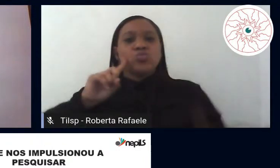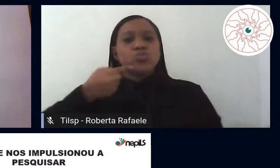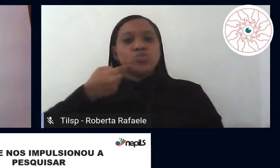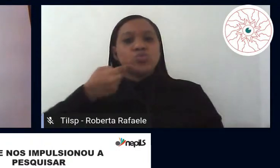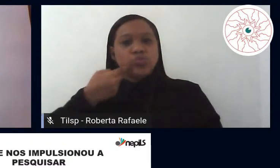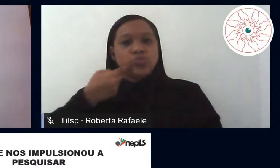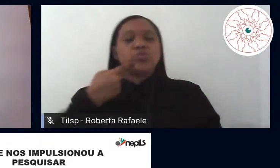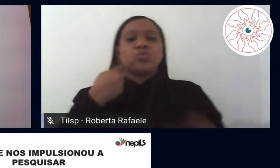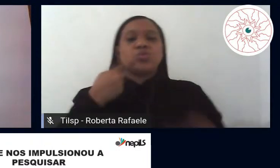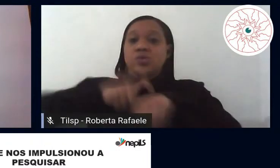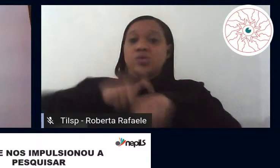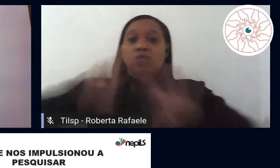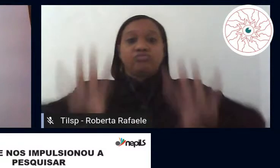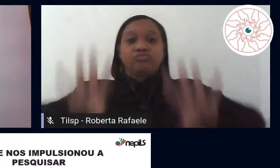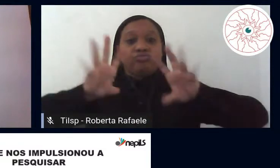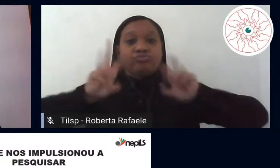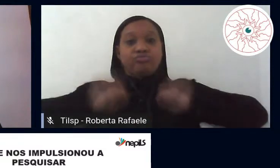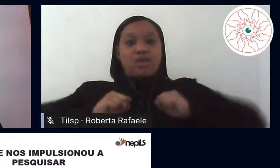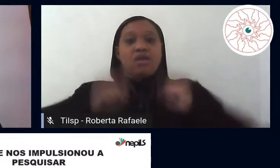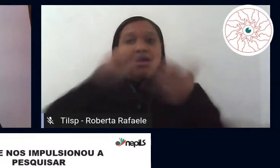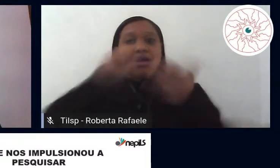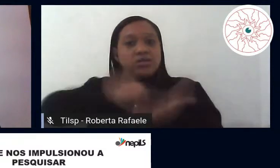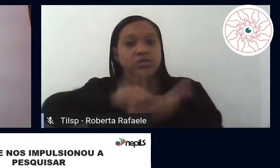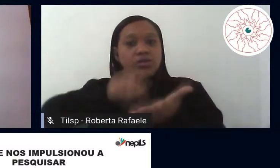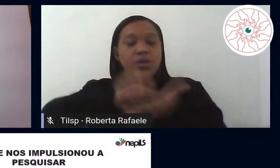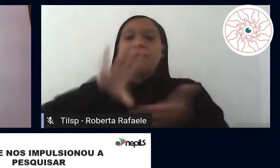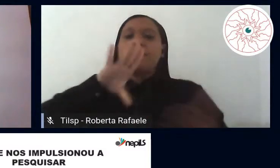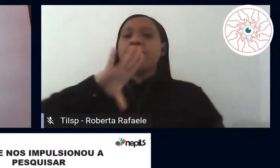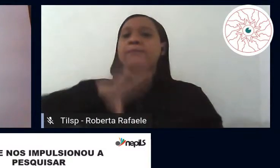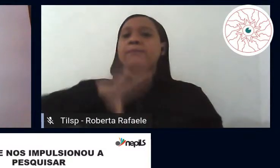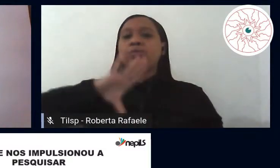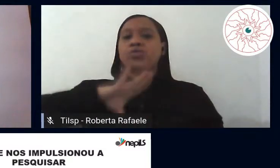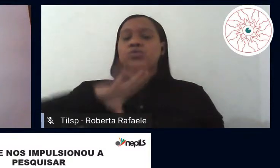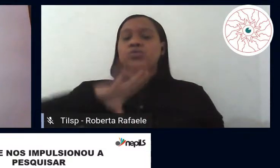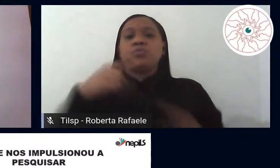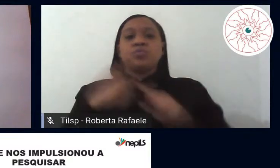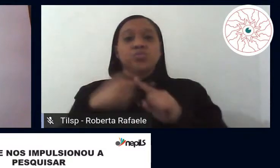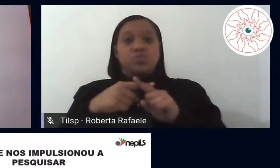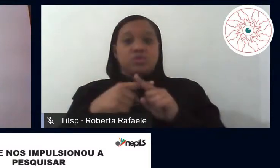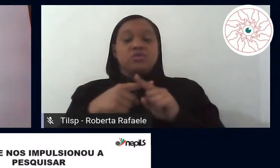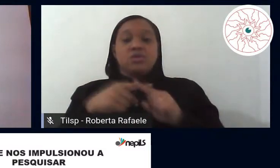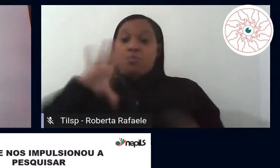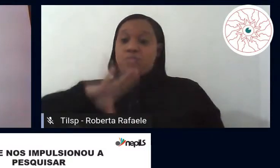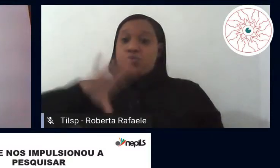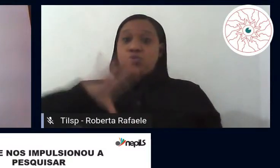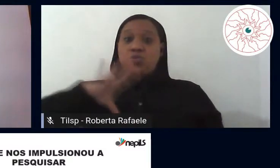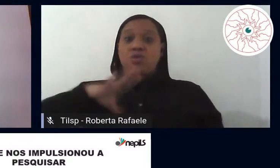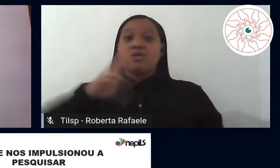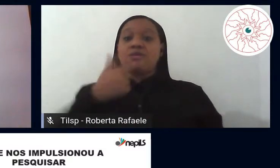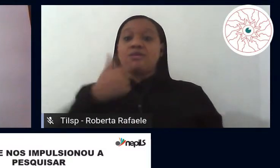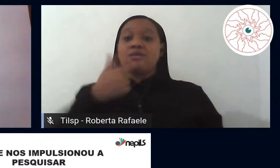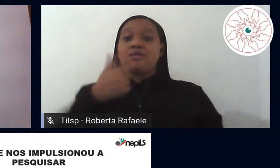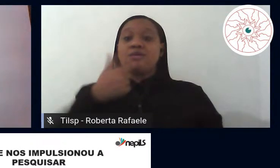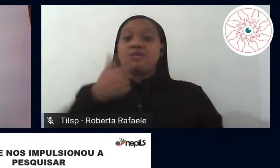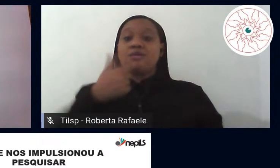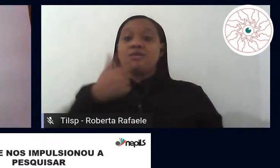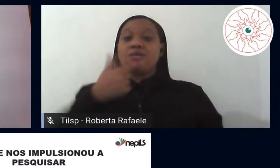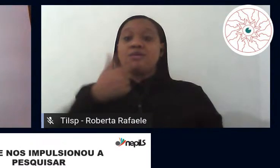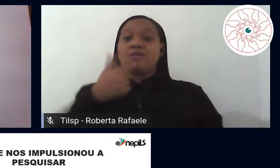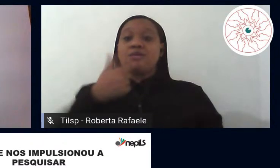o português é a língua majoritária do país, né? E o indivíduo surdo, o estudante surdo, ele